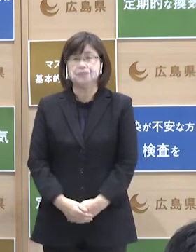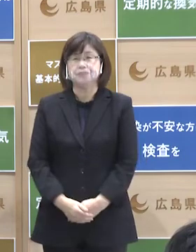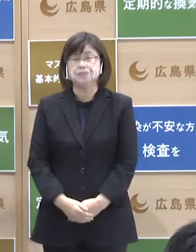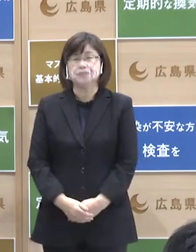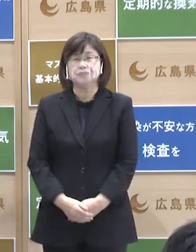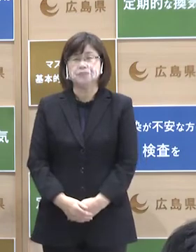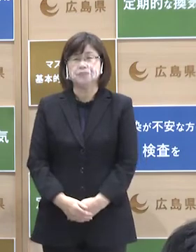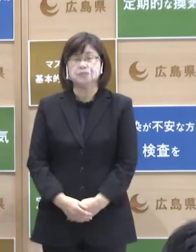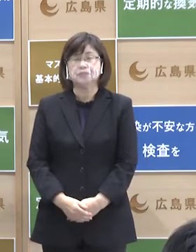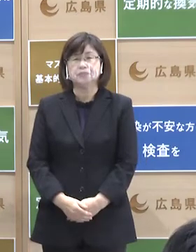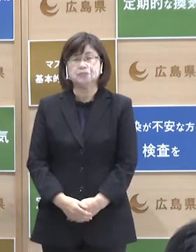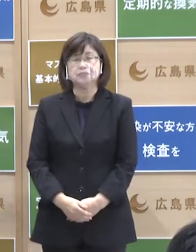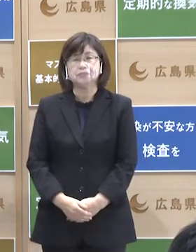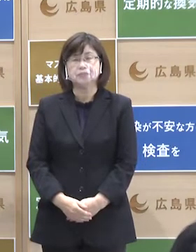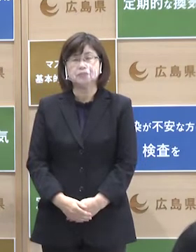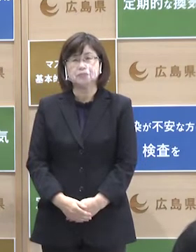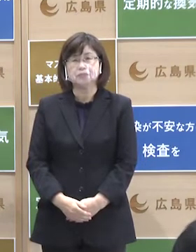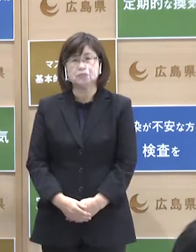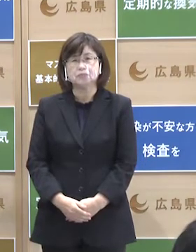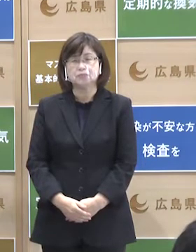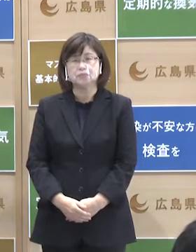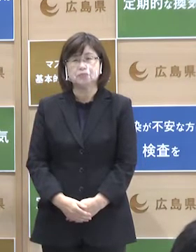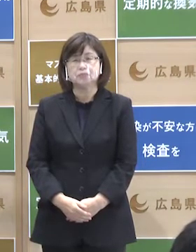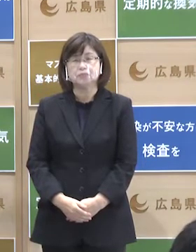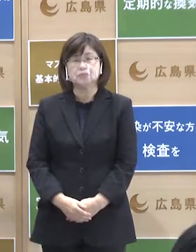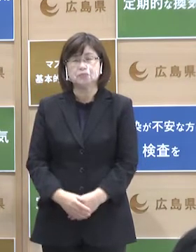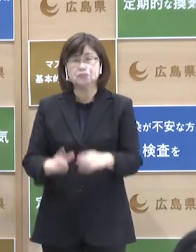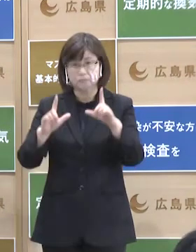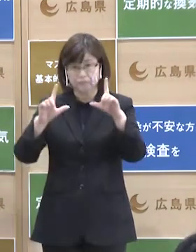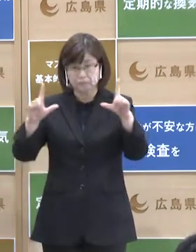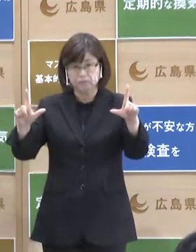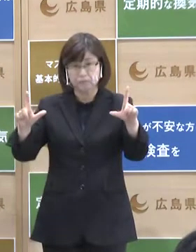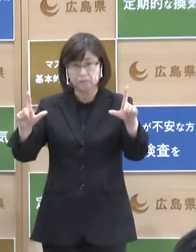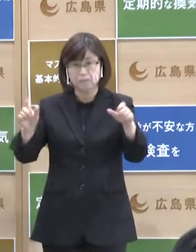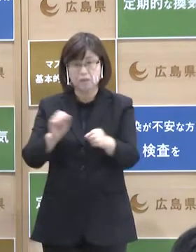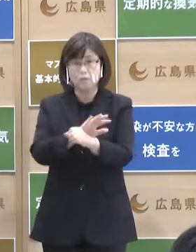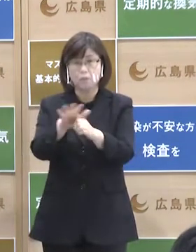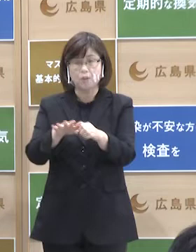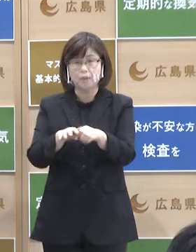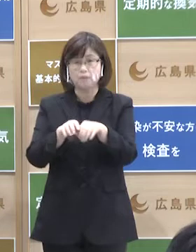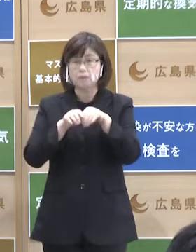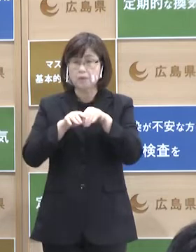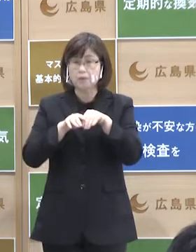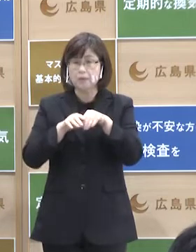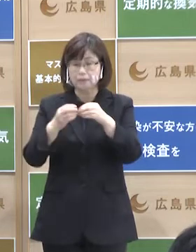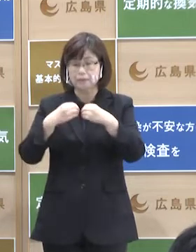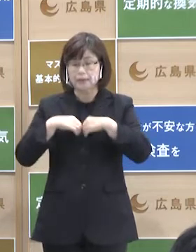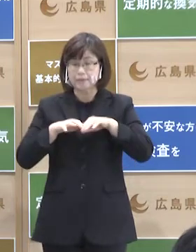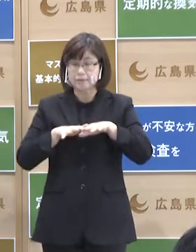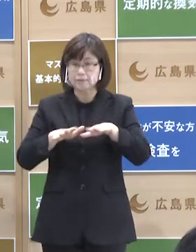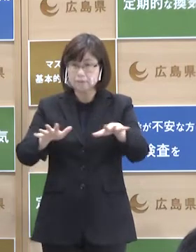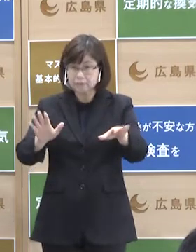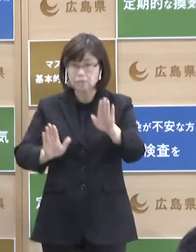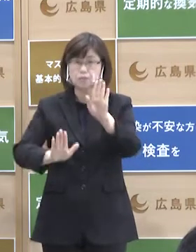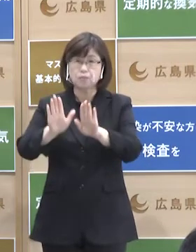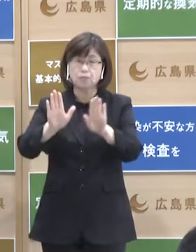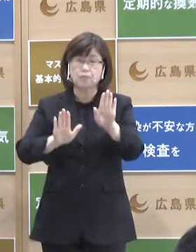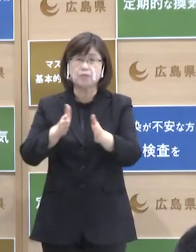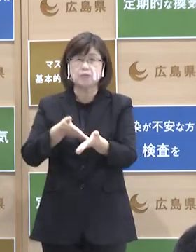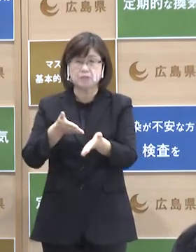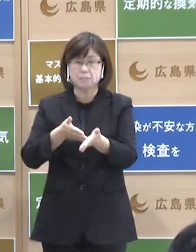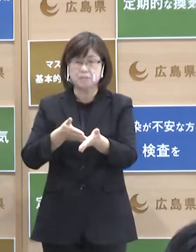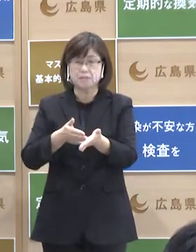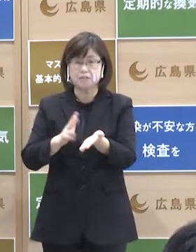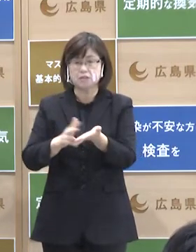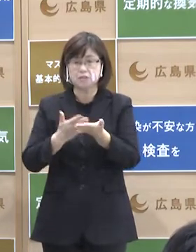い、それではまずですね、コロナの感染状況についてご説明したいと思います。お手元の資料